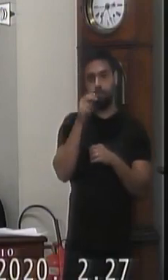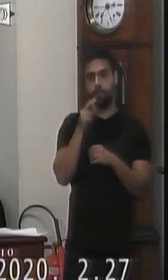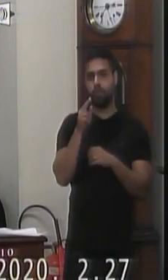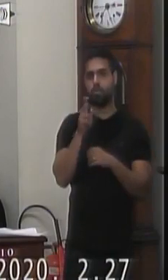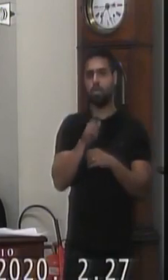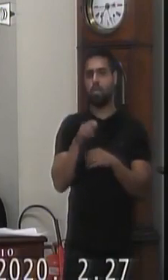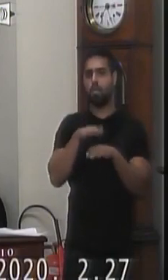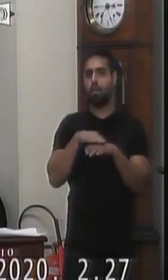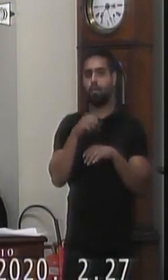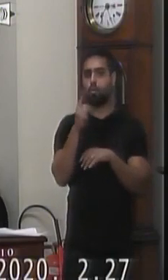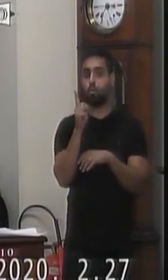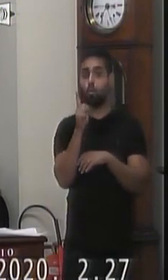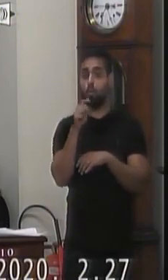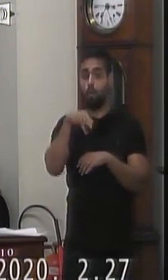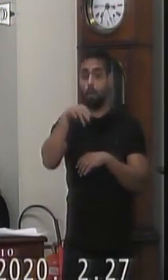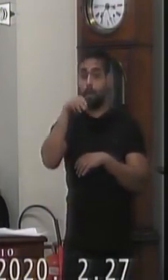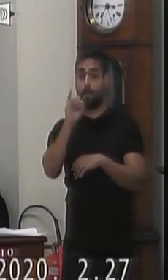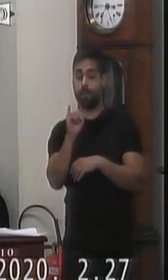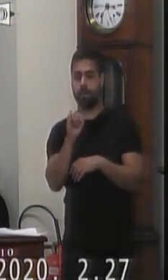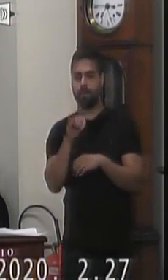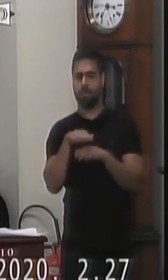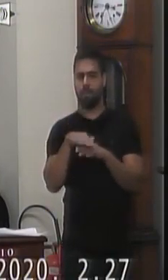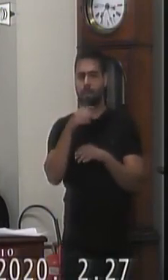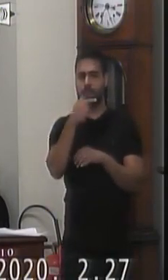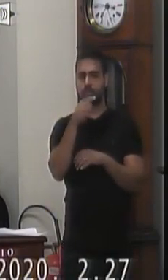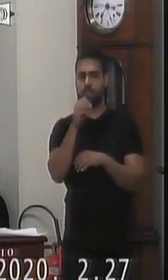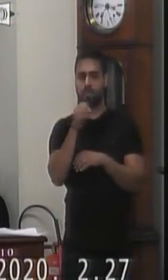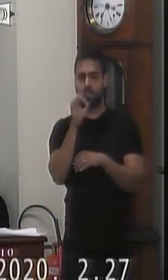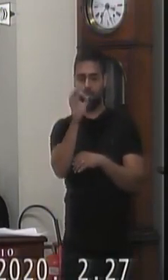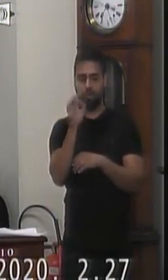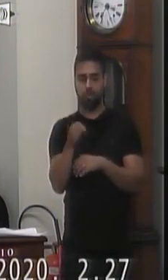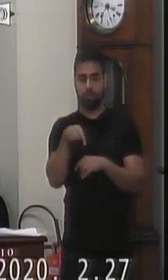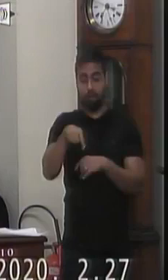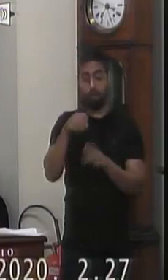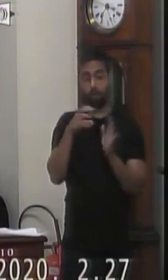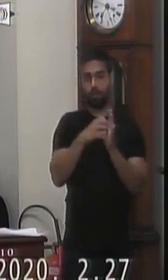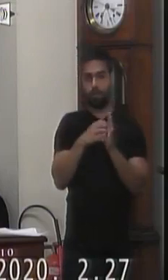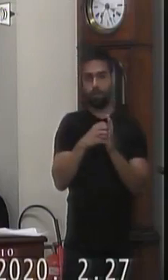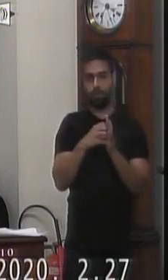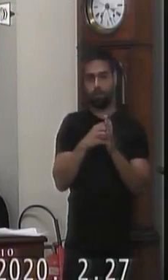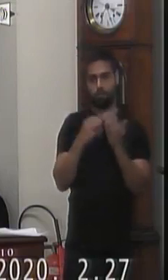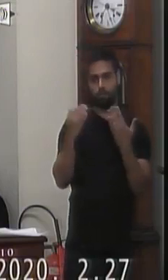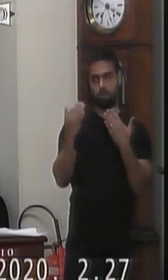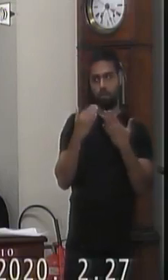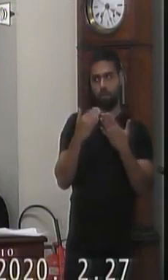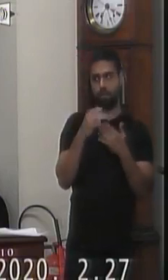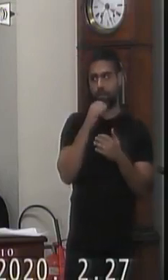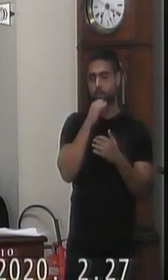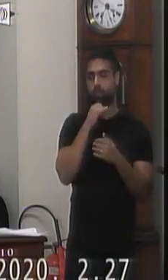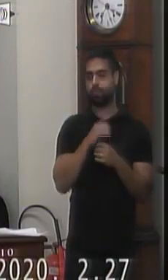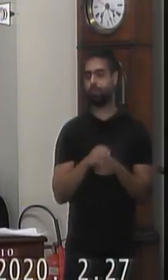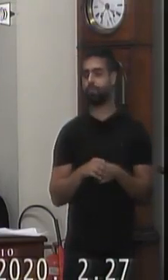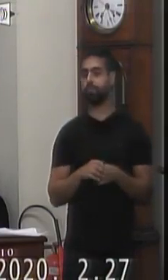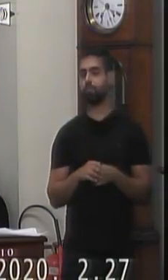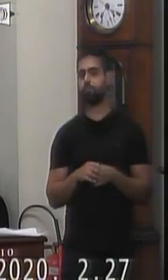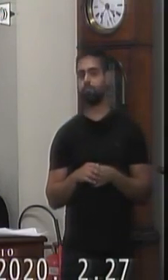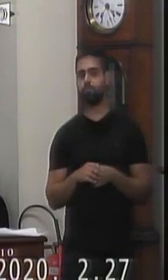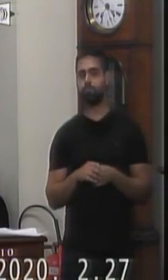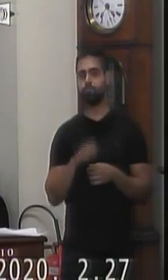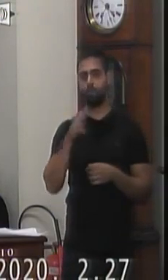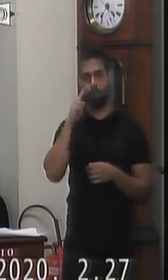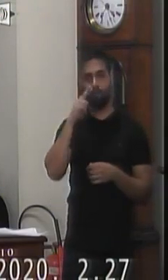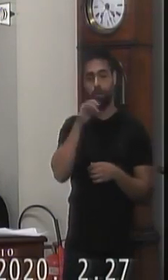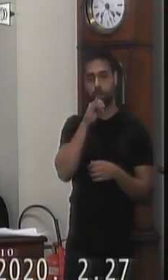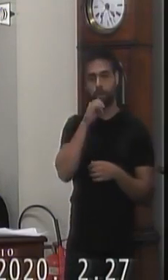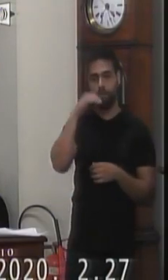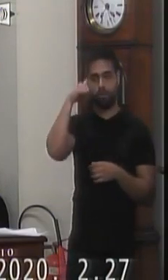R$1 milhão, sendo que mais de 70% falaram que era dinheiro da Câmara. E, em comparação ao Marquinhos da Saúde, eu fiz questão. Fui ver o gasto de